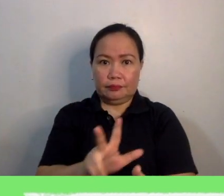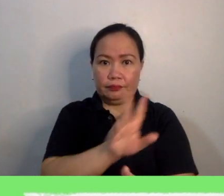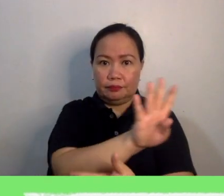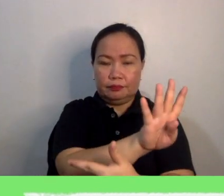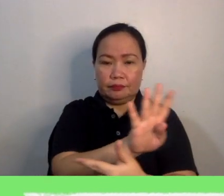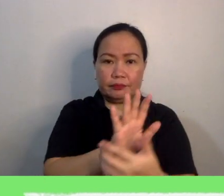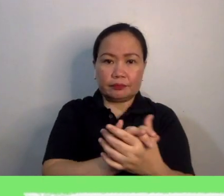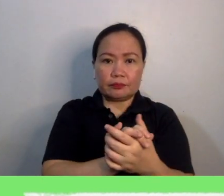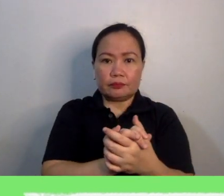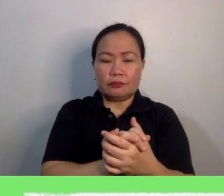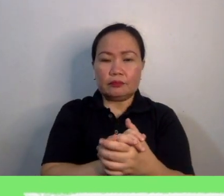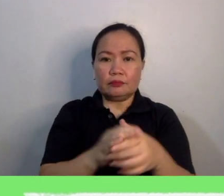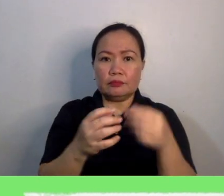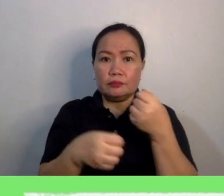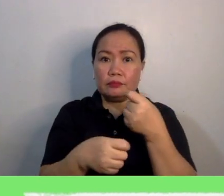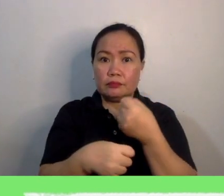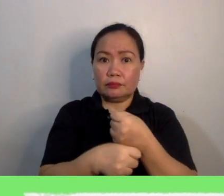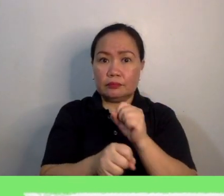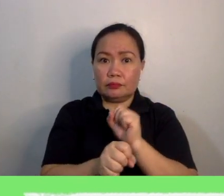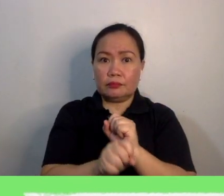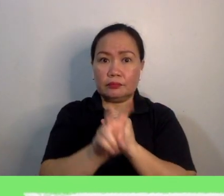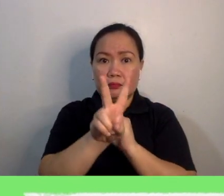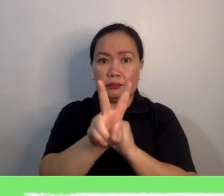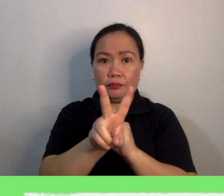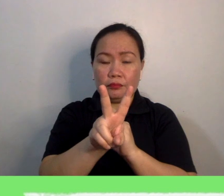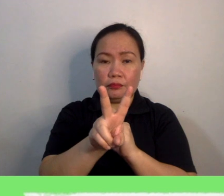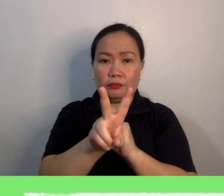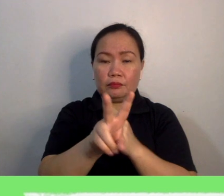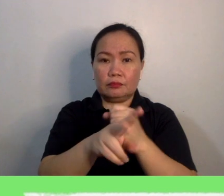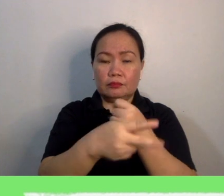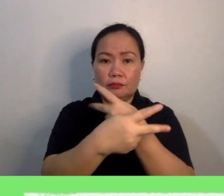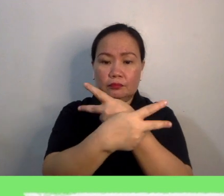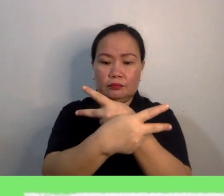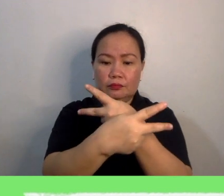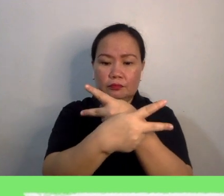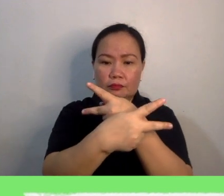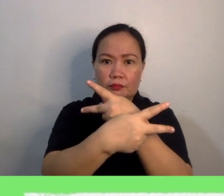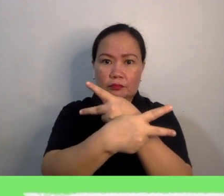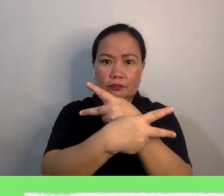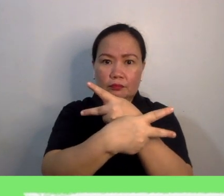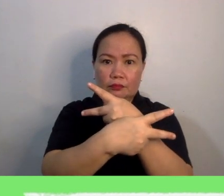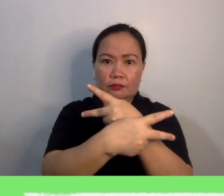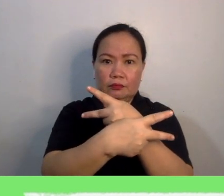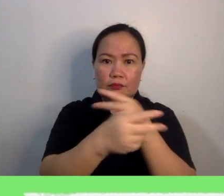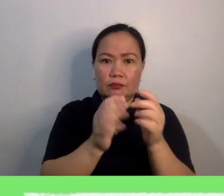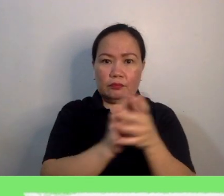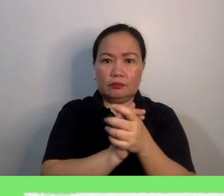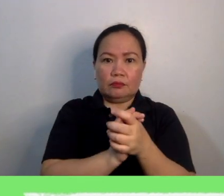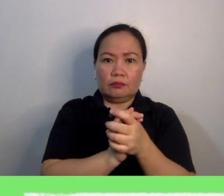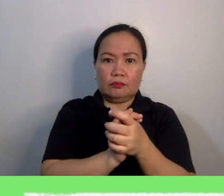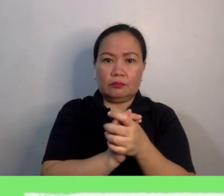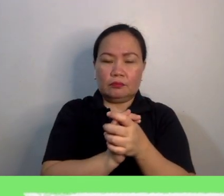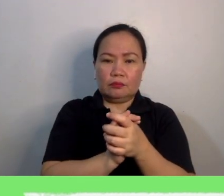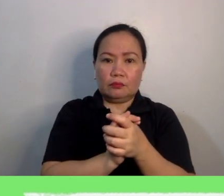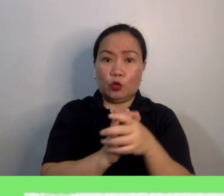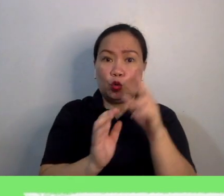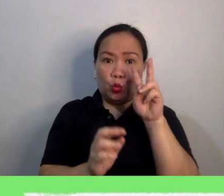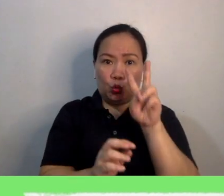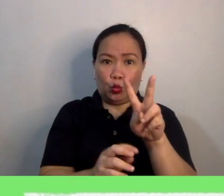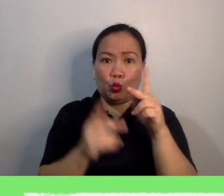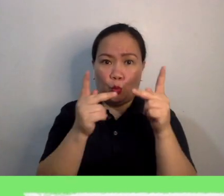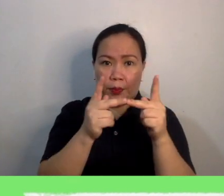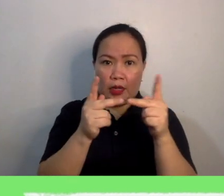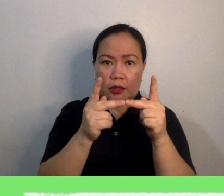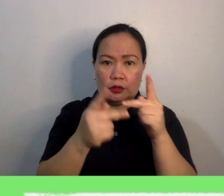nakaka-create tayo ng 2 pairs of vertical angles. Okay, so ano-ano ba yung mga vertical angles